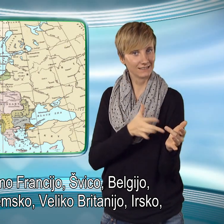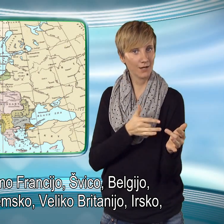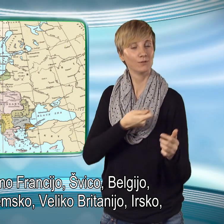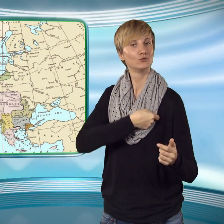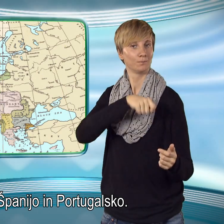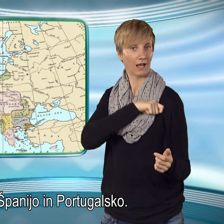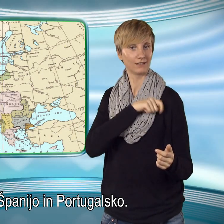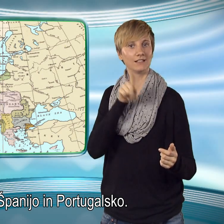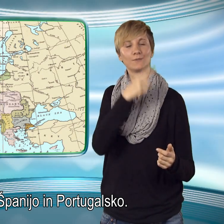in Portugalsko.